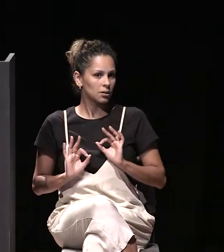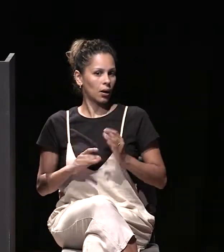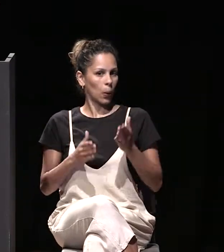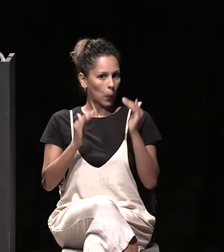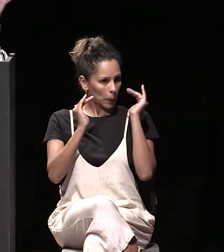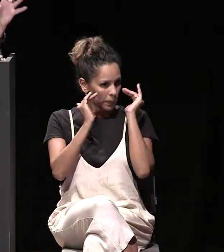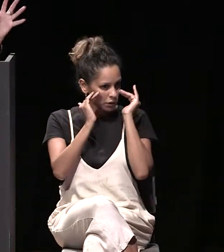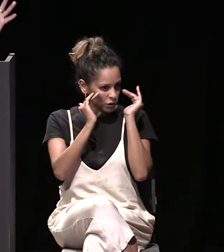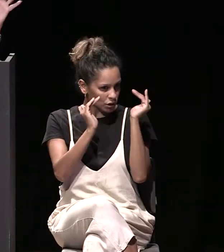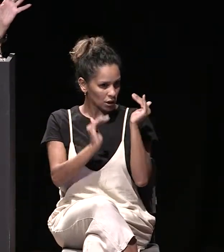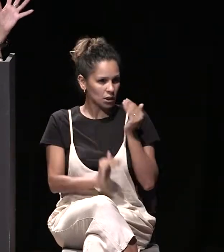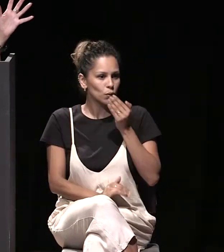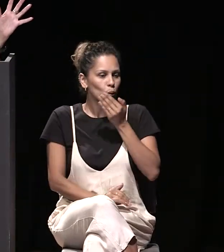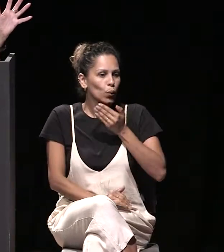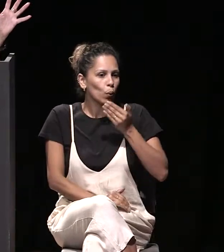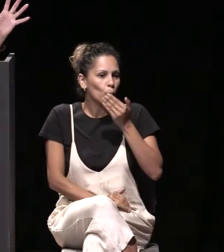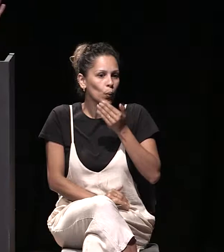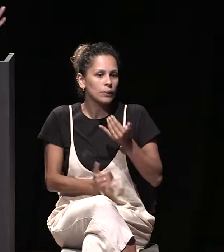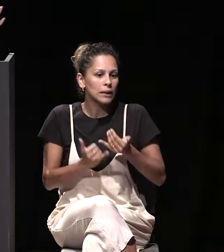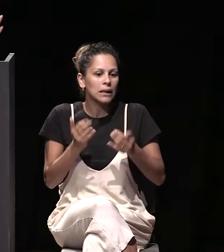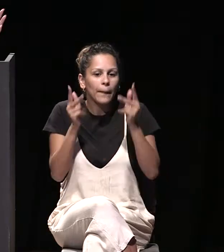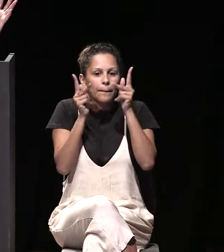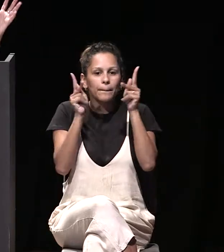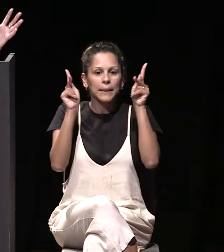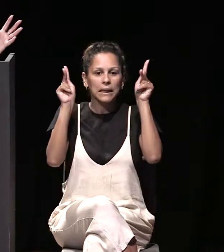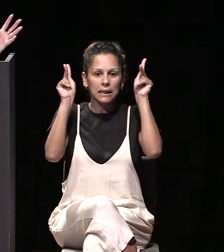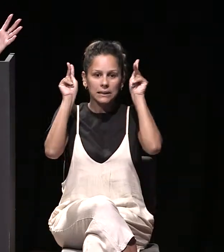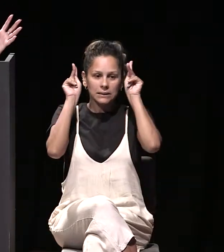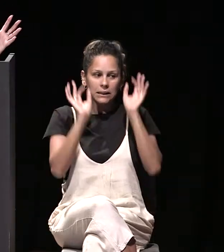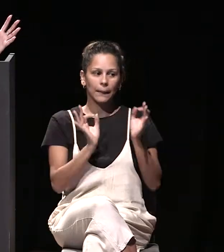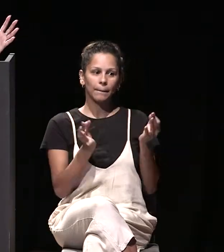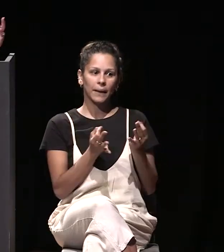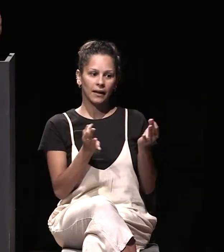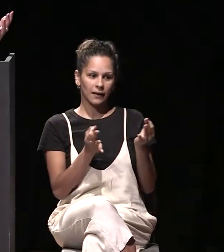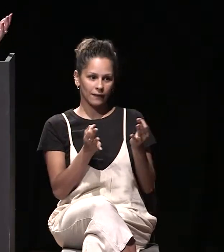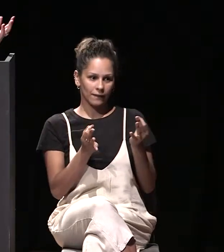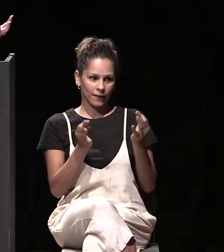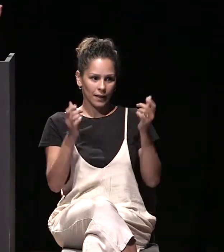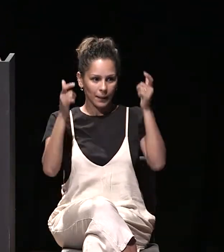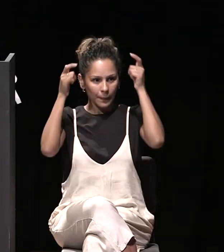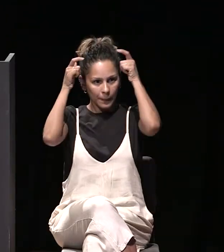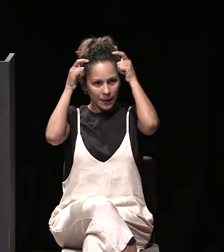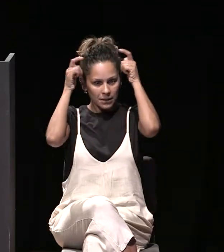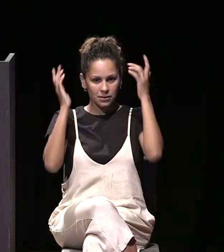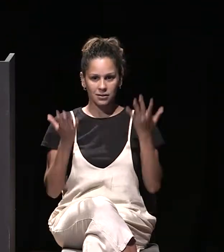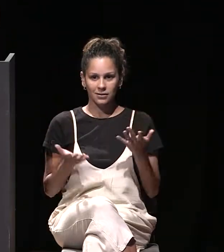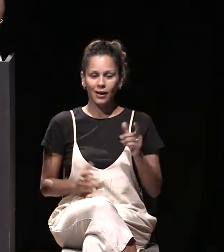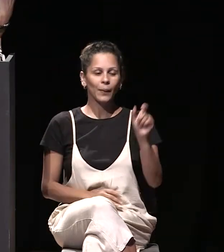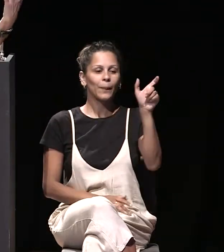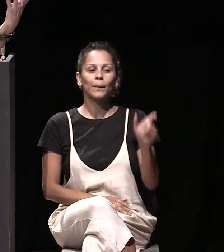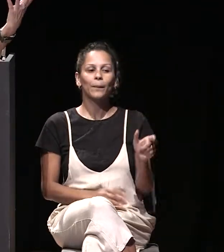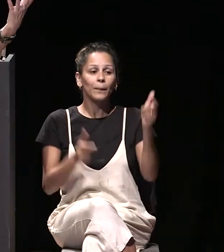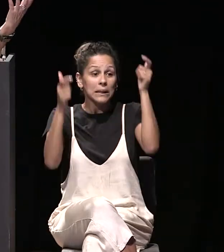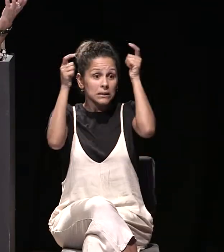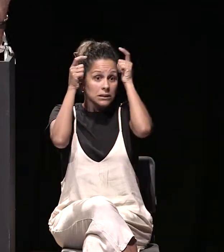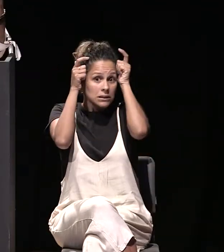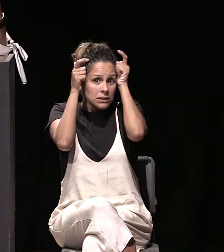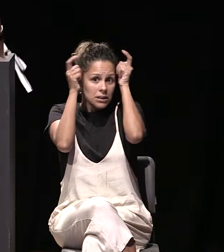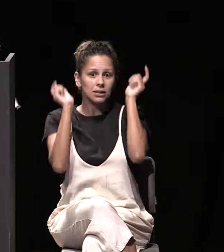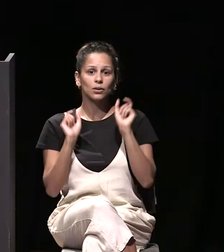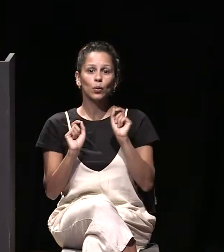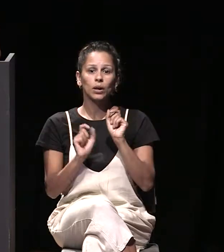doce, ela tem que aprender a ser princesa. Né? E o que é princesa? A princesa espera que chegue o